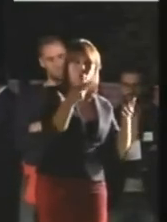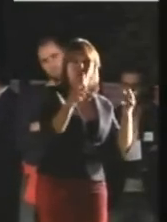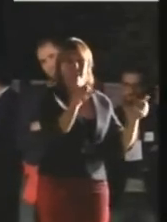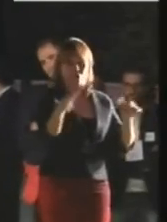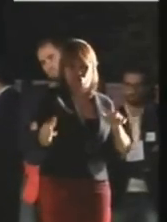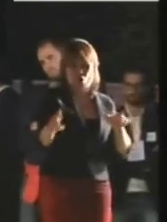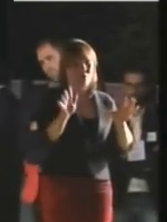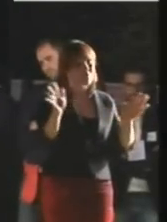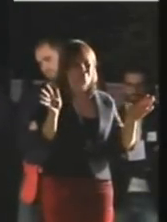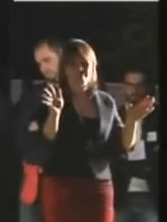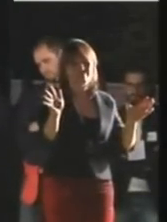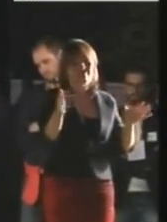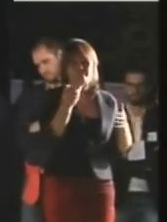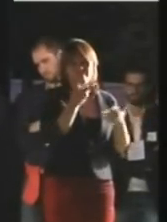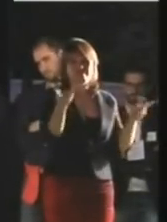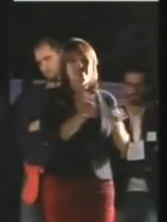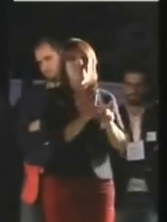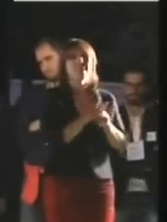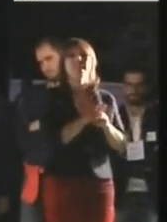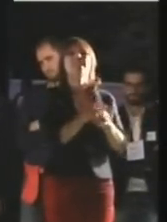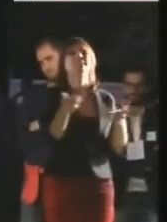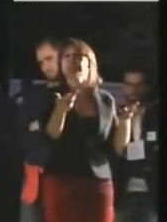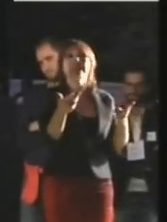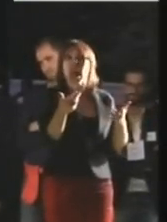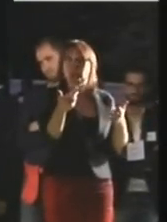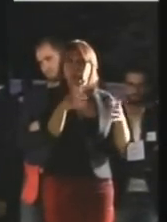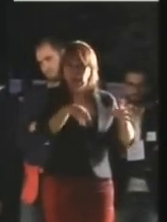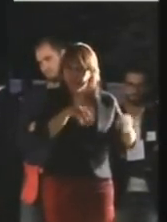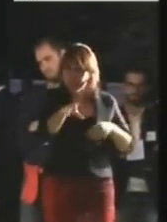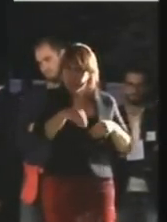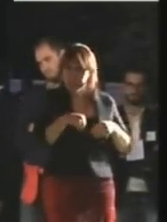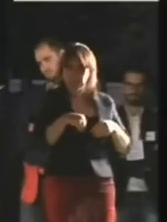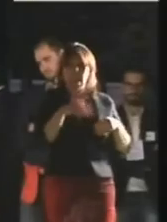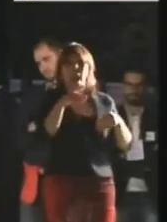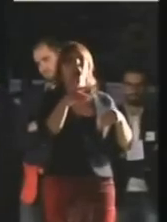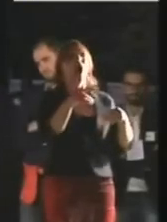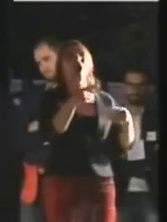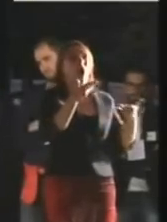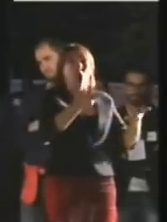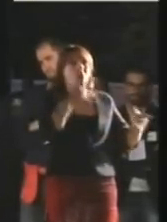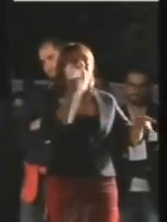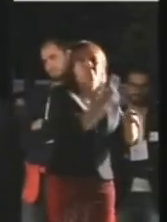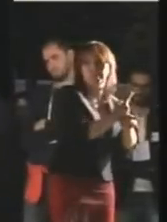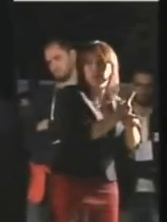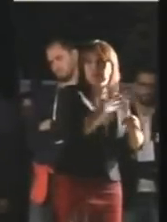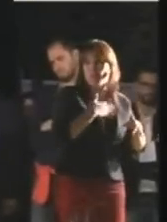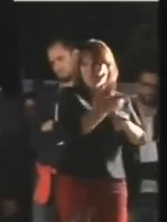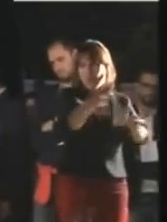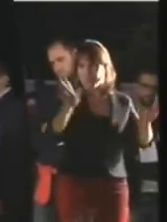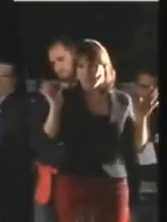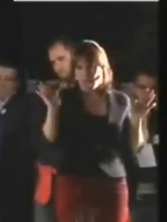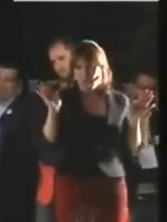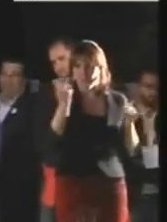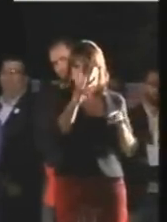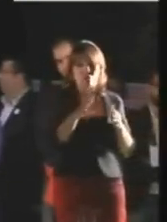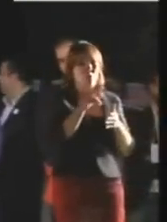non andate, confermerete quello che c'è. E sono affari vostri, è vostra responsabilità. È il voto più politico che potete dare,